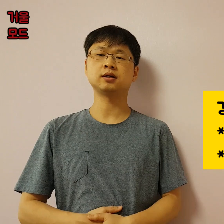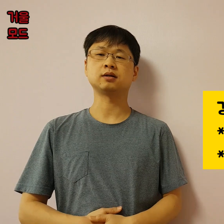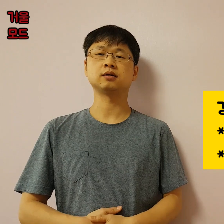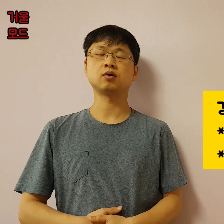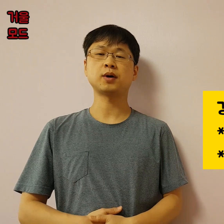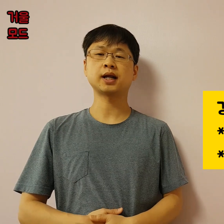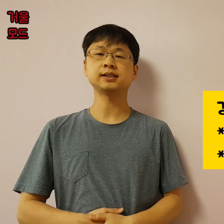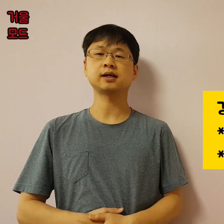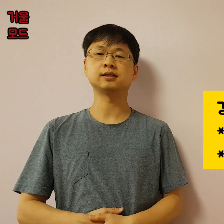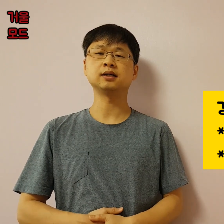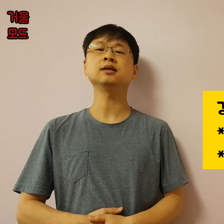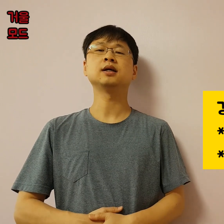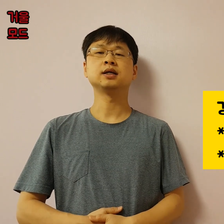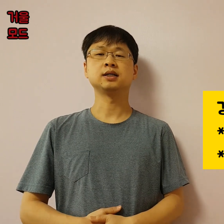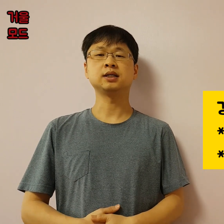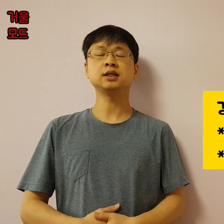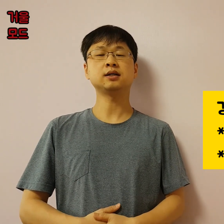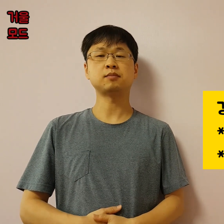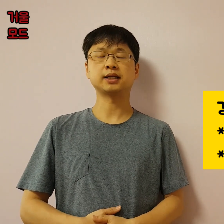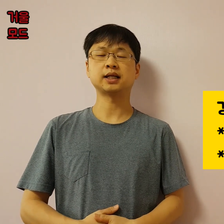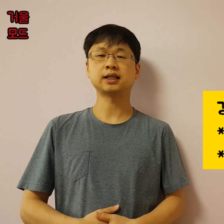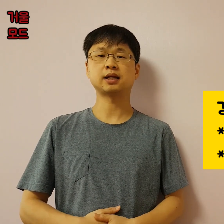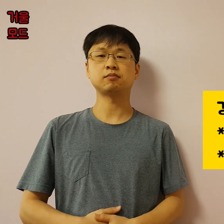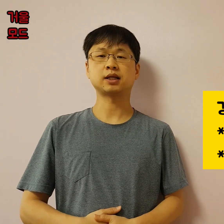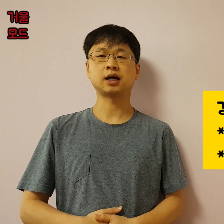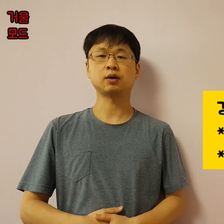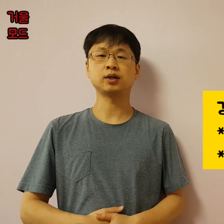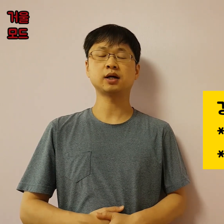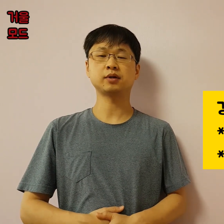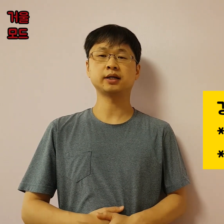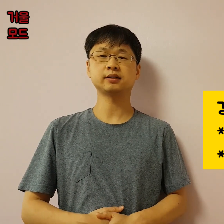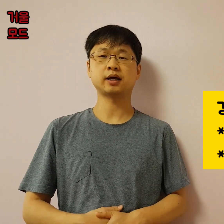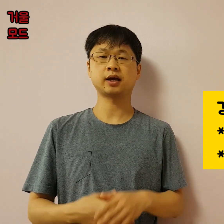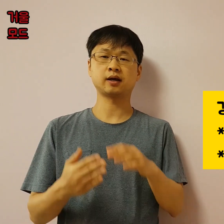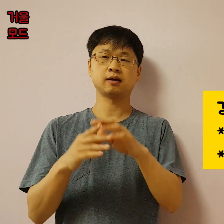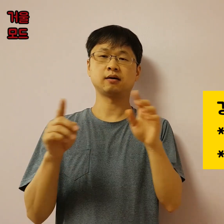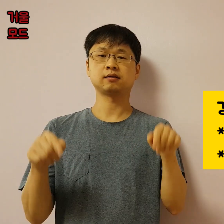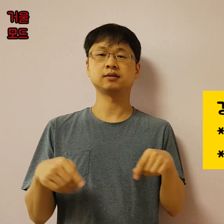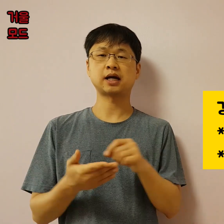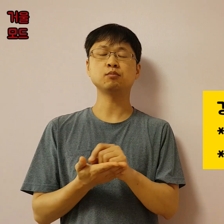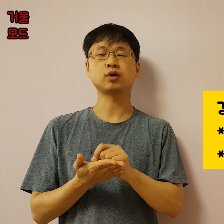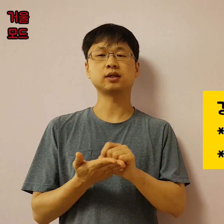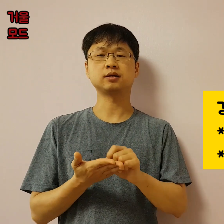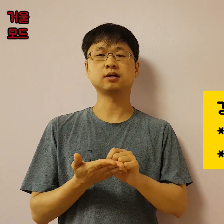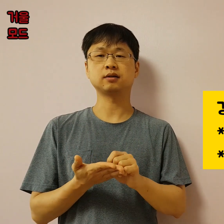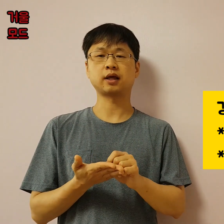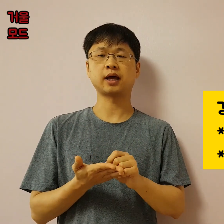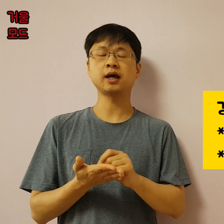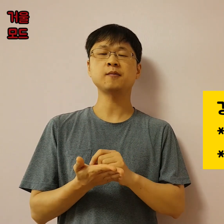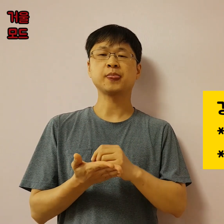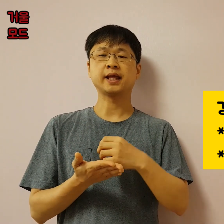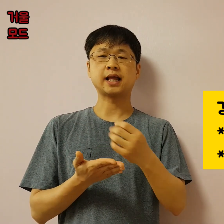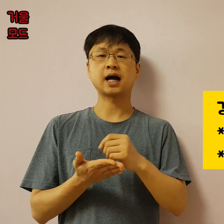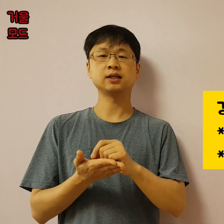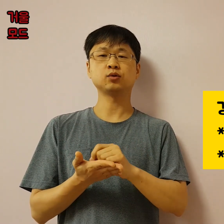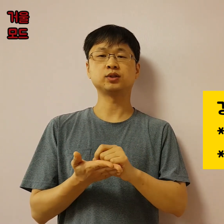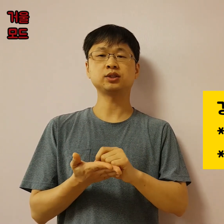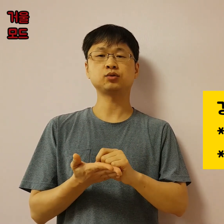손해를 그리고 파란색은 이익을 많이 나타냅니다. 왜냐하면 예전에 어떤 장부 같은 걸 적을 때 나가는 돈